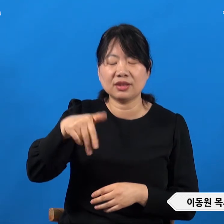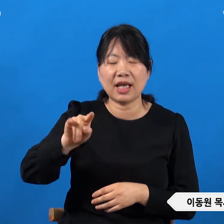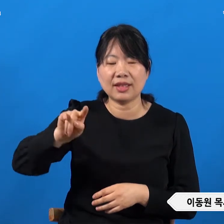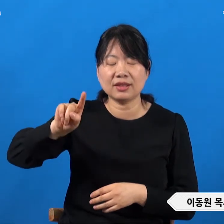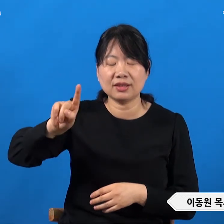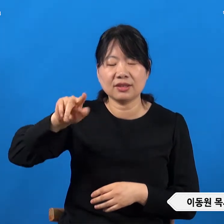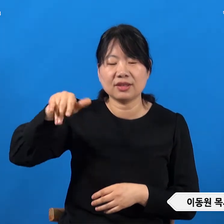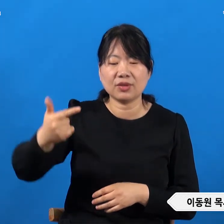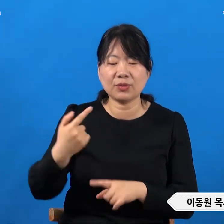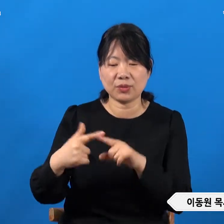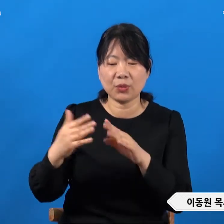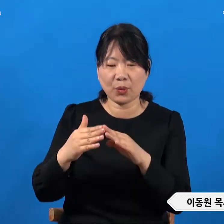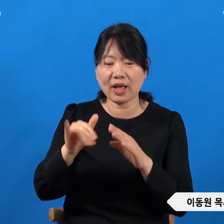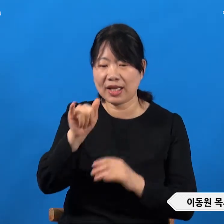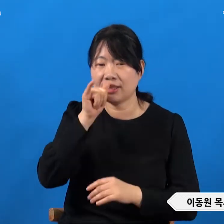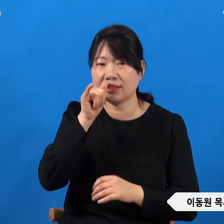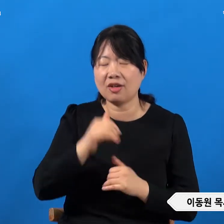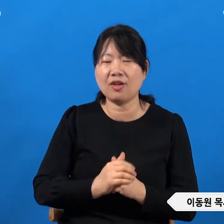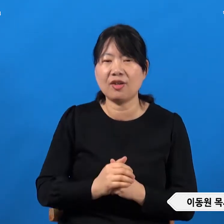자천교회라는 교회가 있습니다.